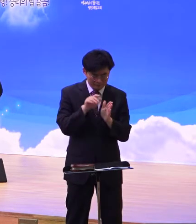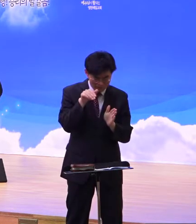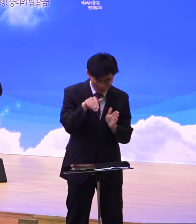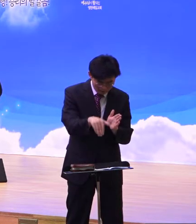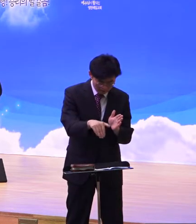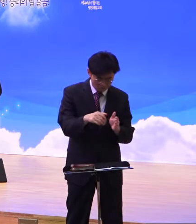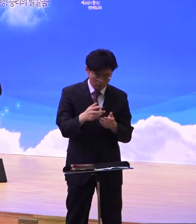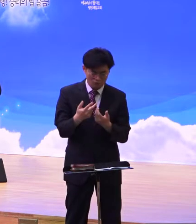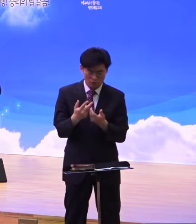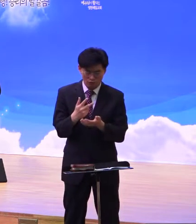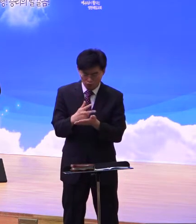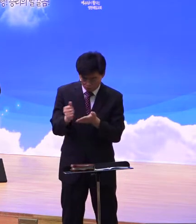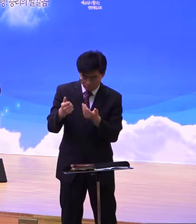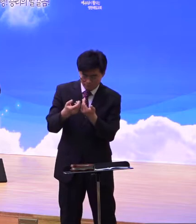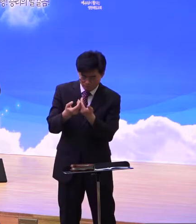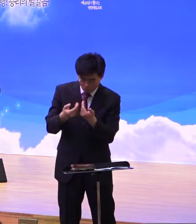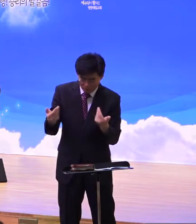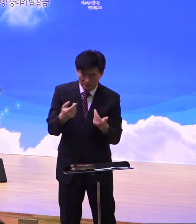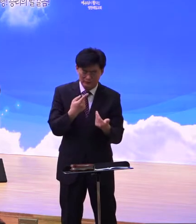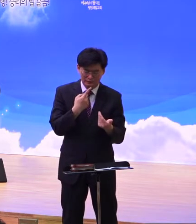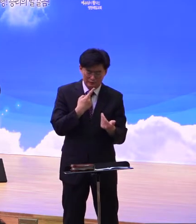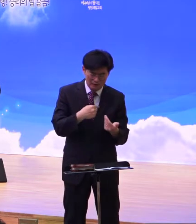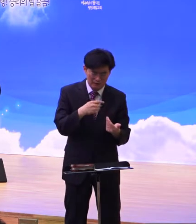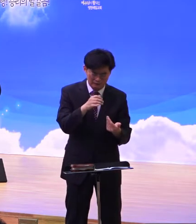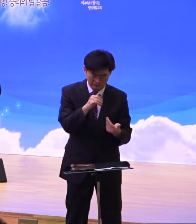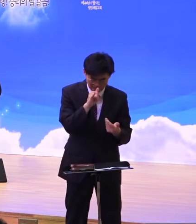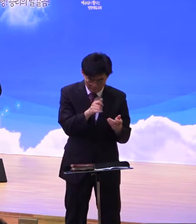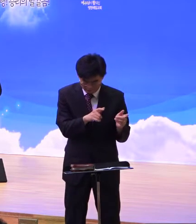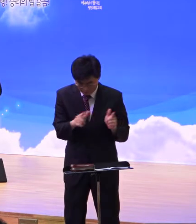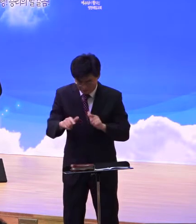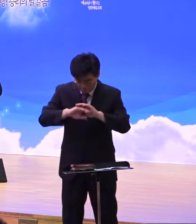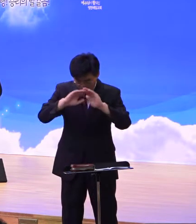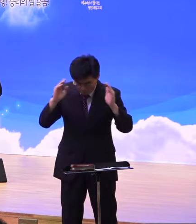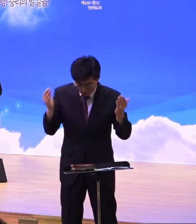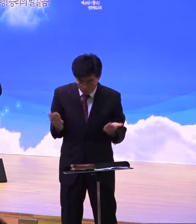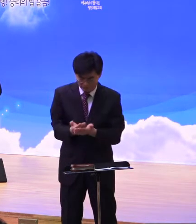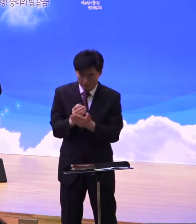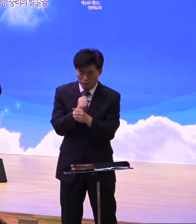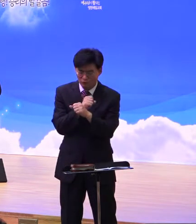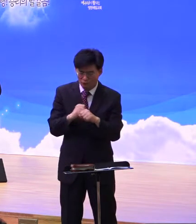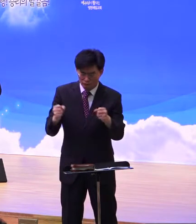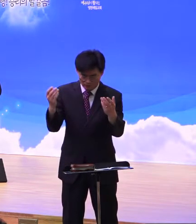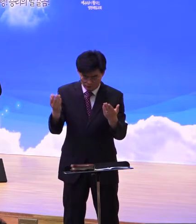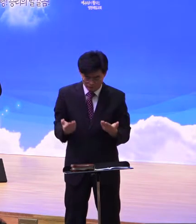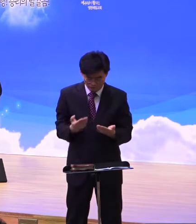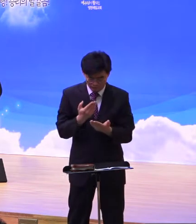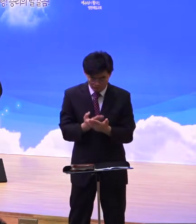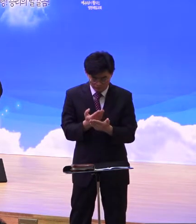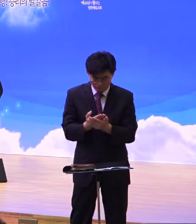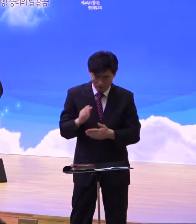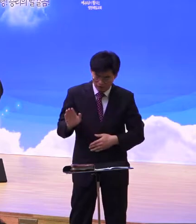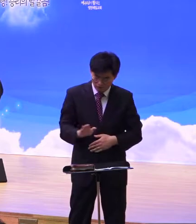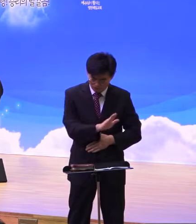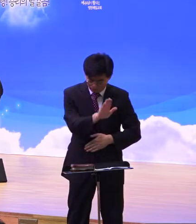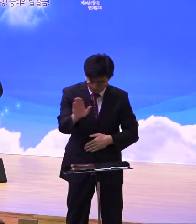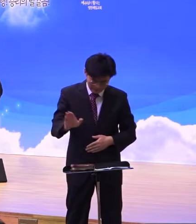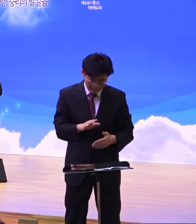주님을 멀리하였습니다. 용서하여 주시옵고 우리들에게 회개하는 마음을